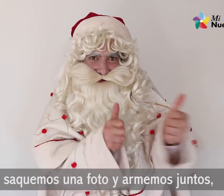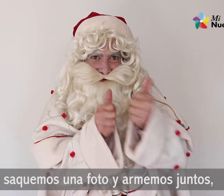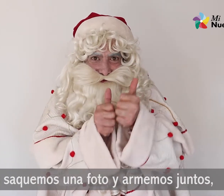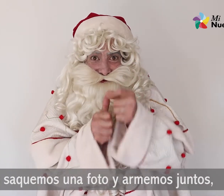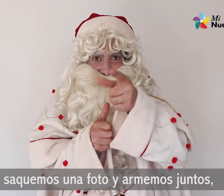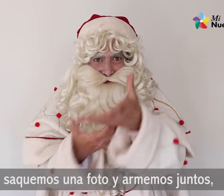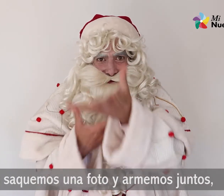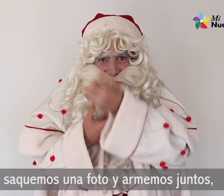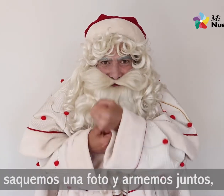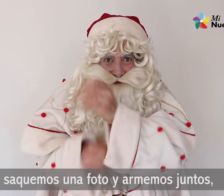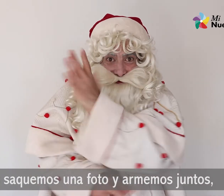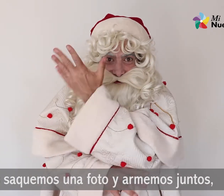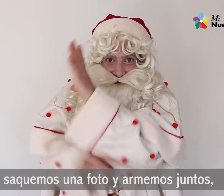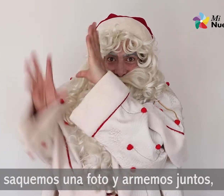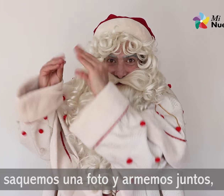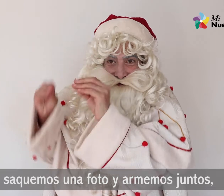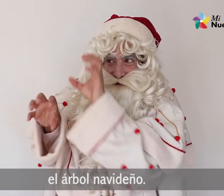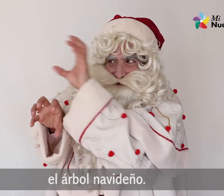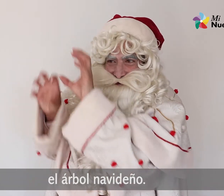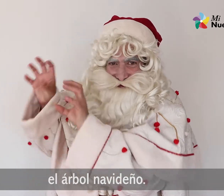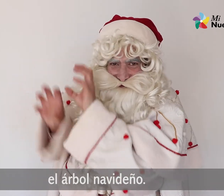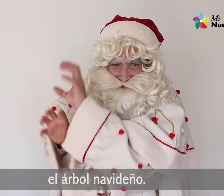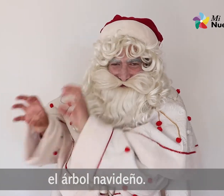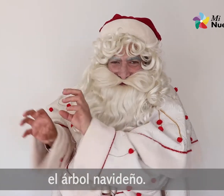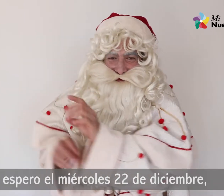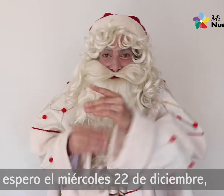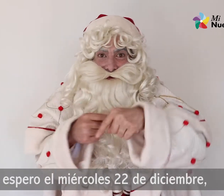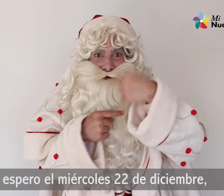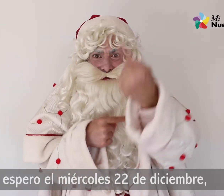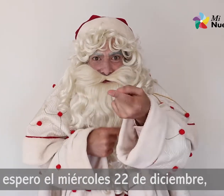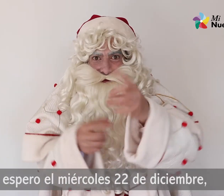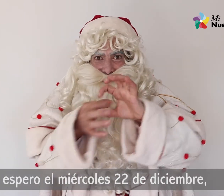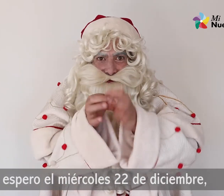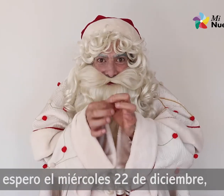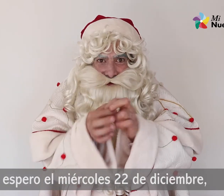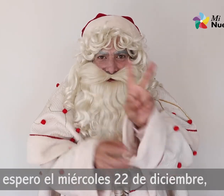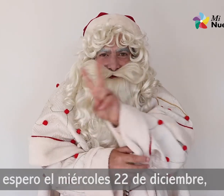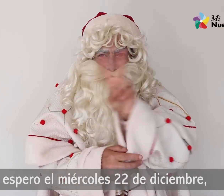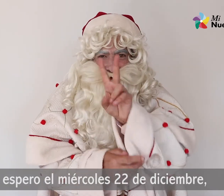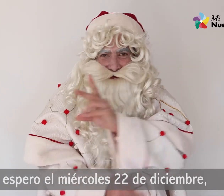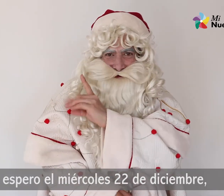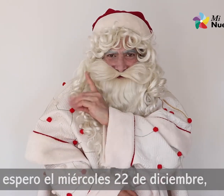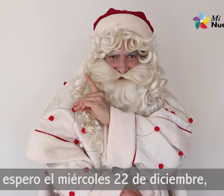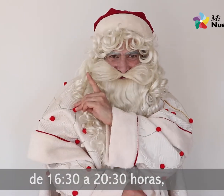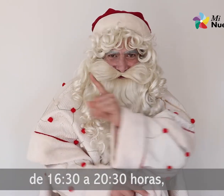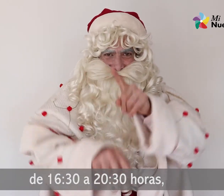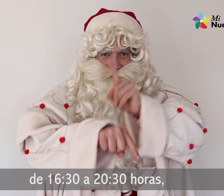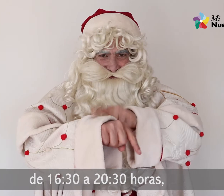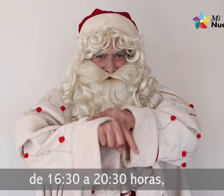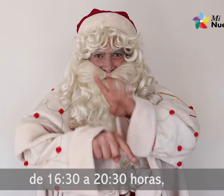saquemos una foto y armemos juntos el árbol navideño. Te espero el miércoles 22 de diciembre de 16.30